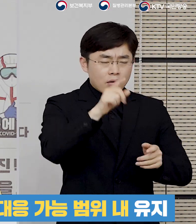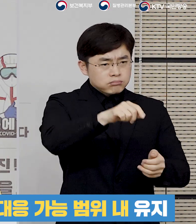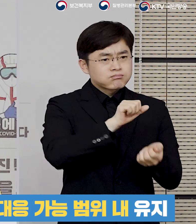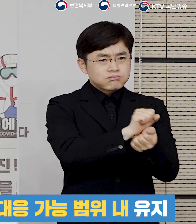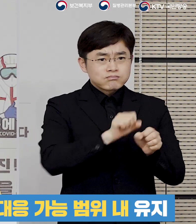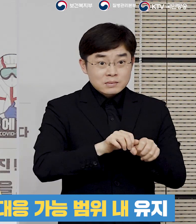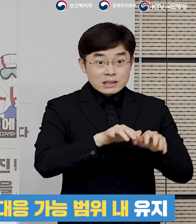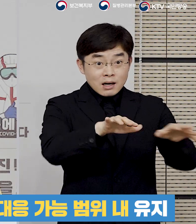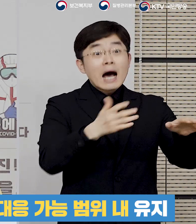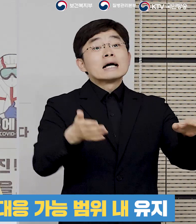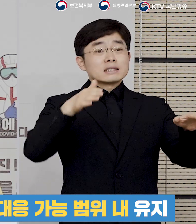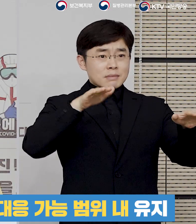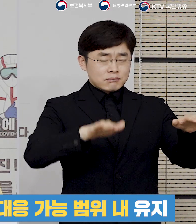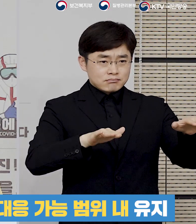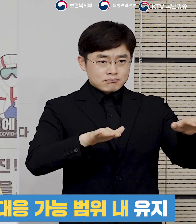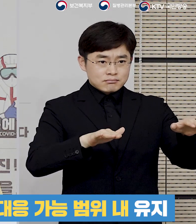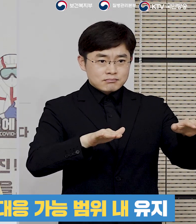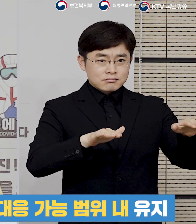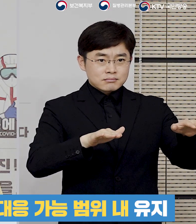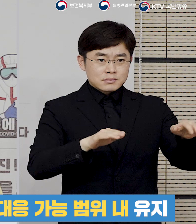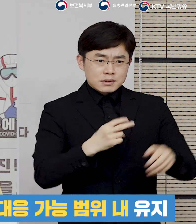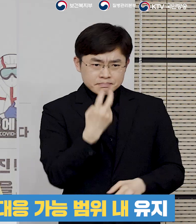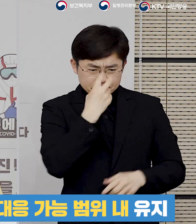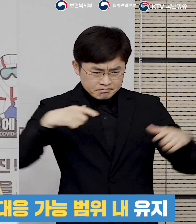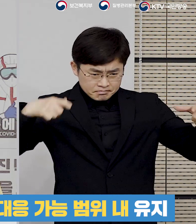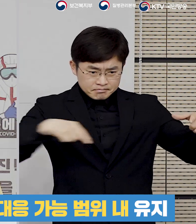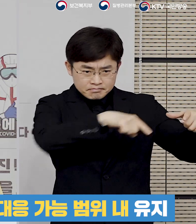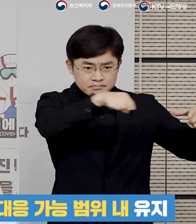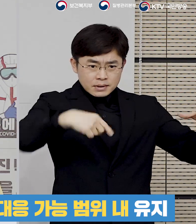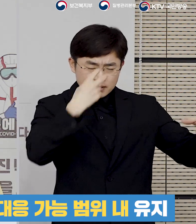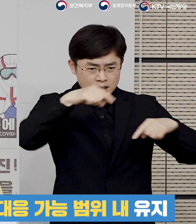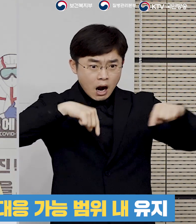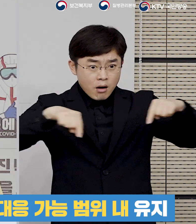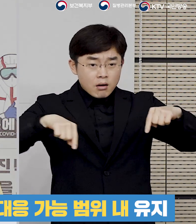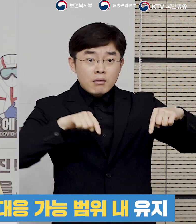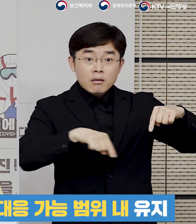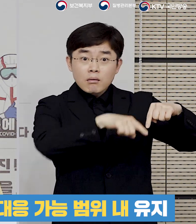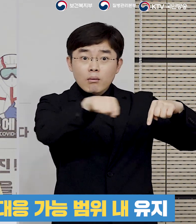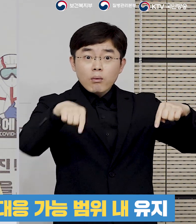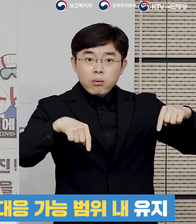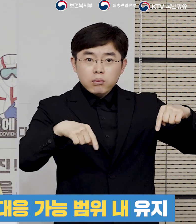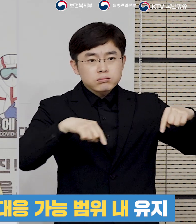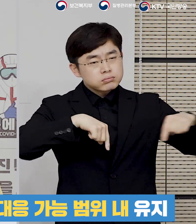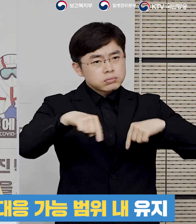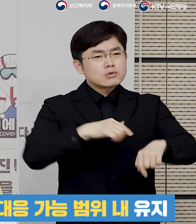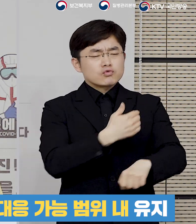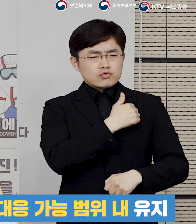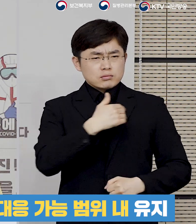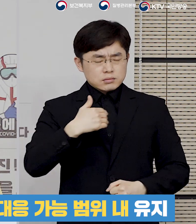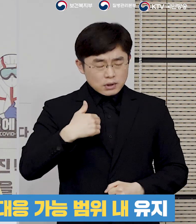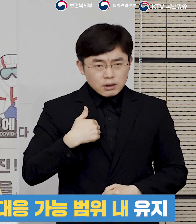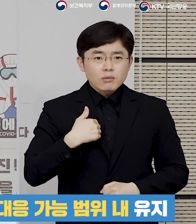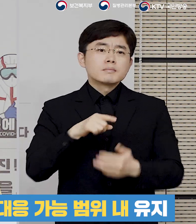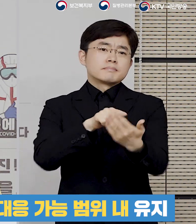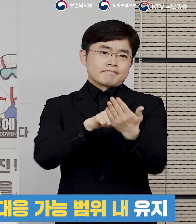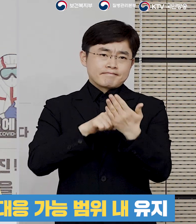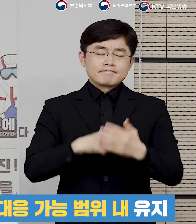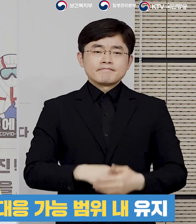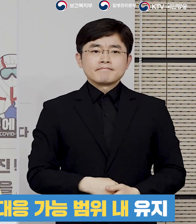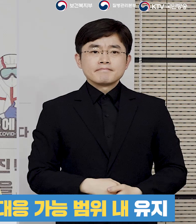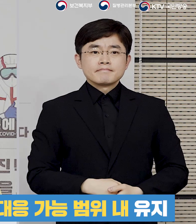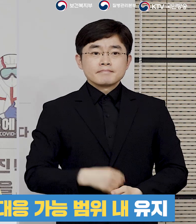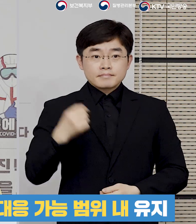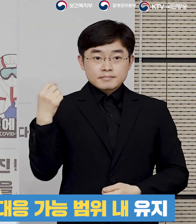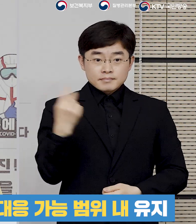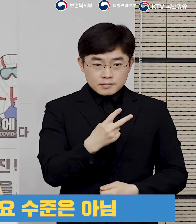감염이 발생하였으나 우리 방역관리 체계의 통제력은 의료 체계가 대응 가능한 범위 내에서 유지되고 있는